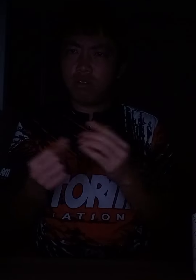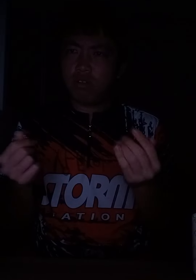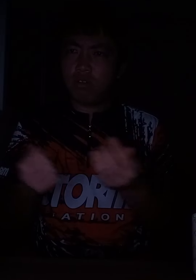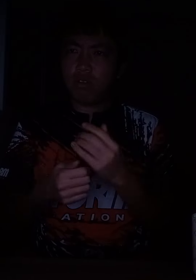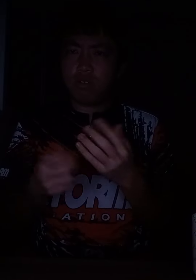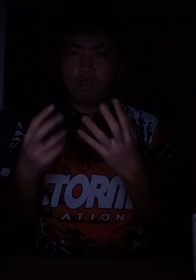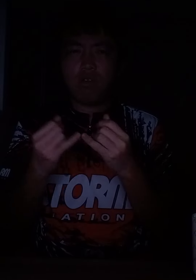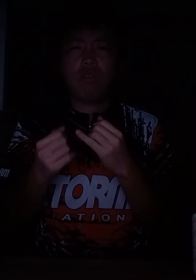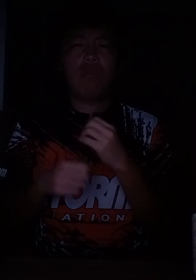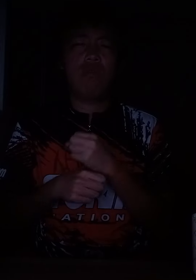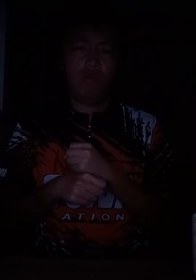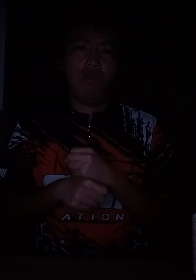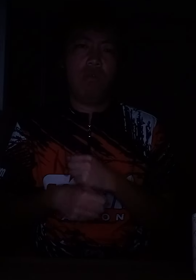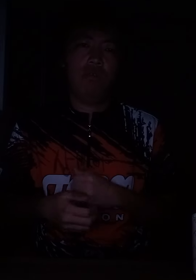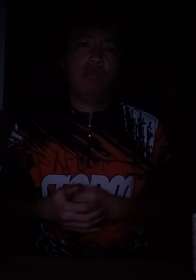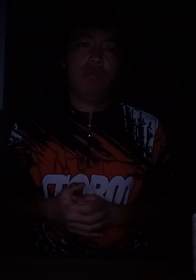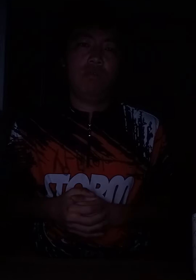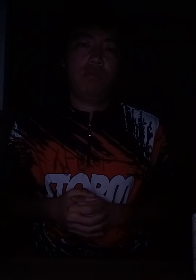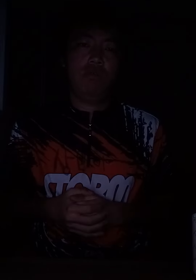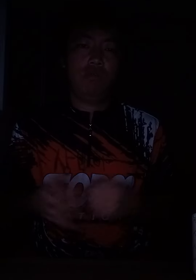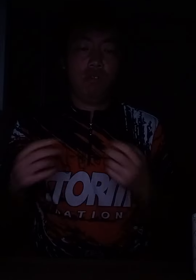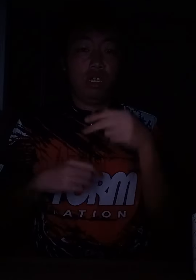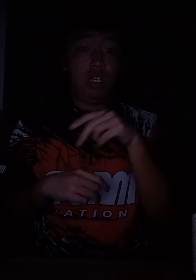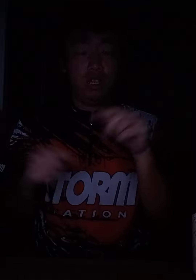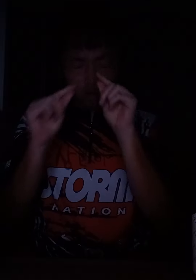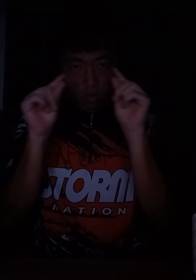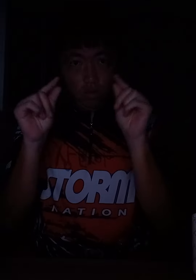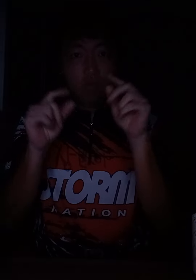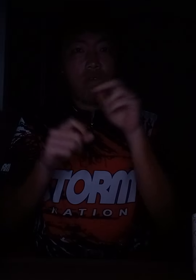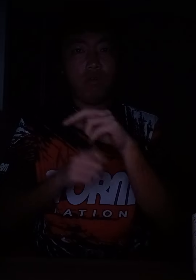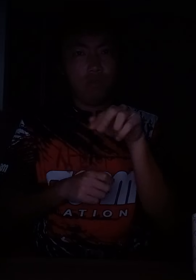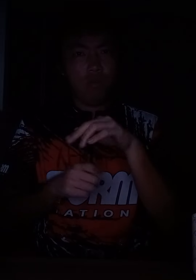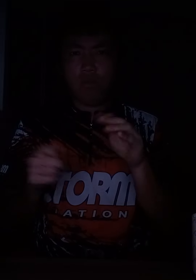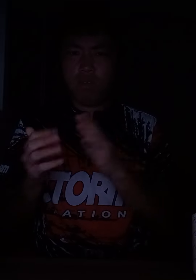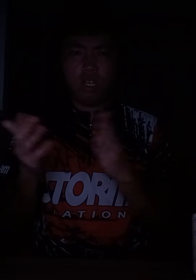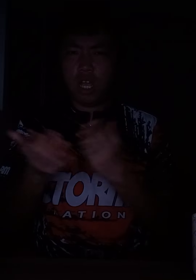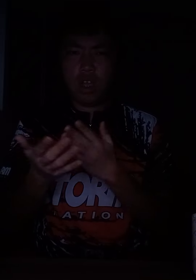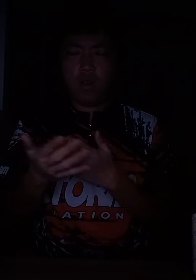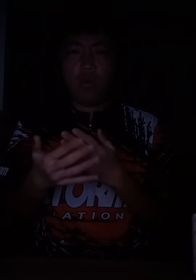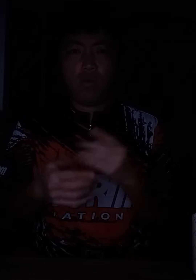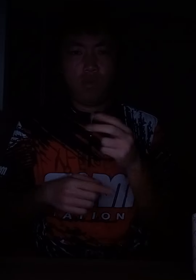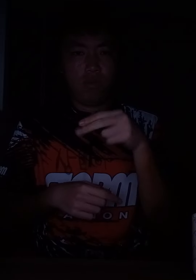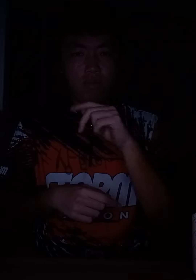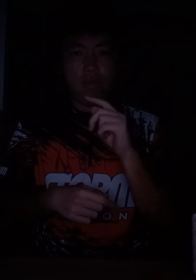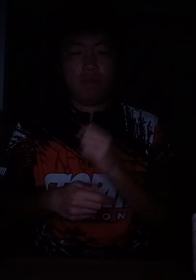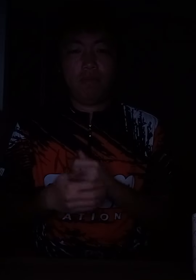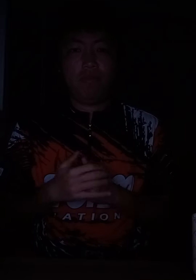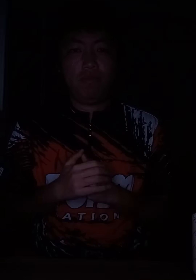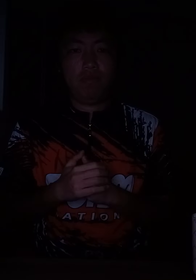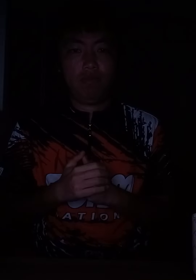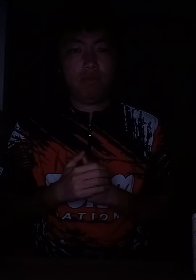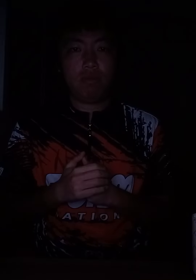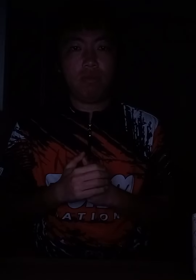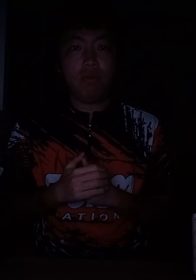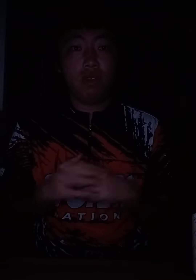불편을 겪었습니다. 소방당국은 이번 정전으로 별다른 안전사고는 발생하지 않은 것으로 파악했습니다. 이보다 앞선